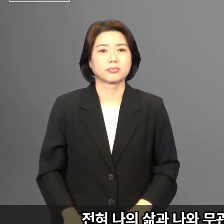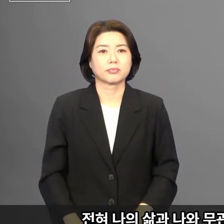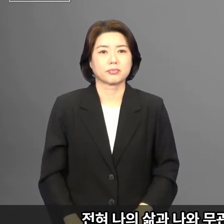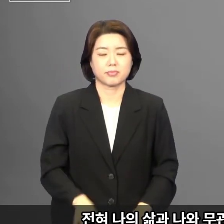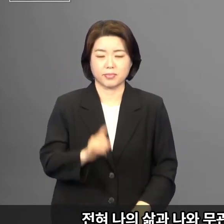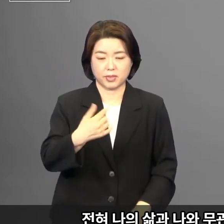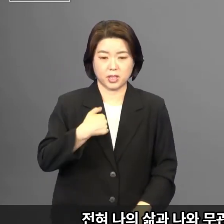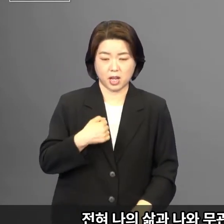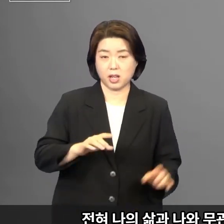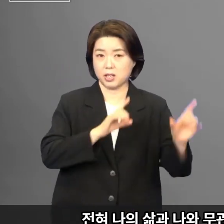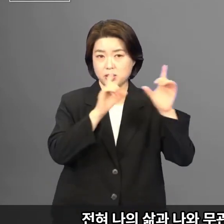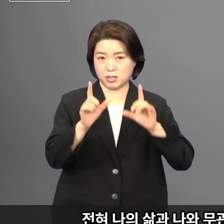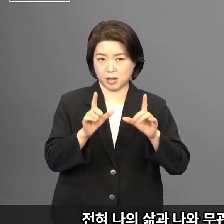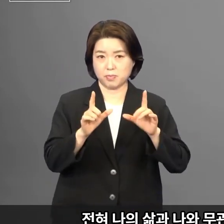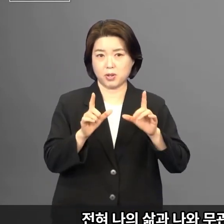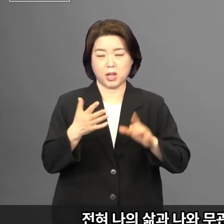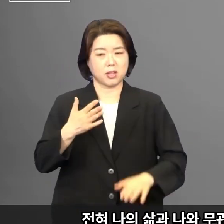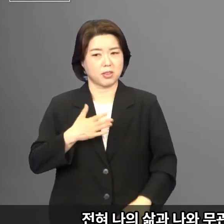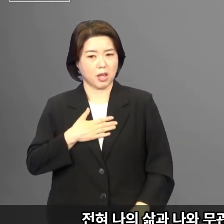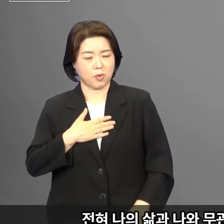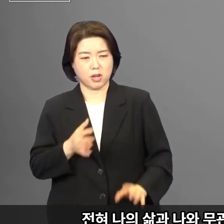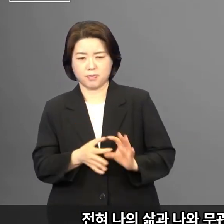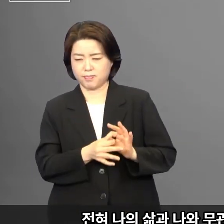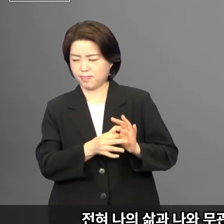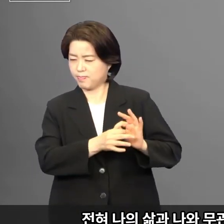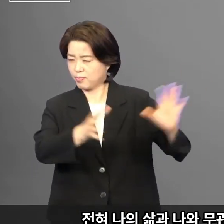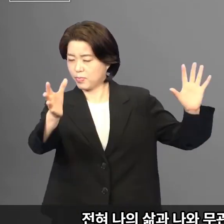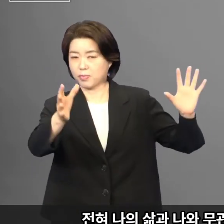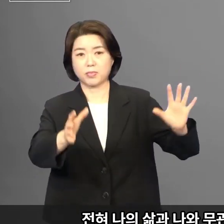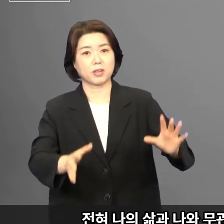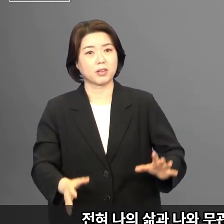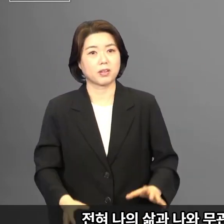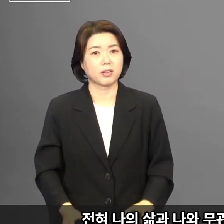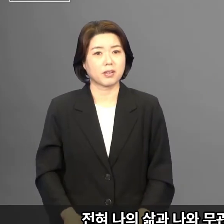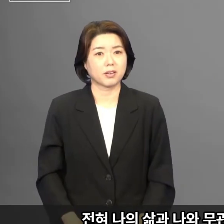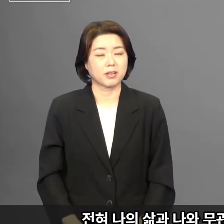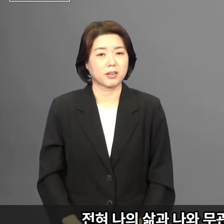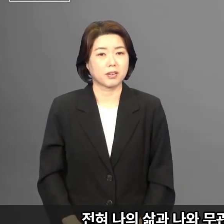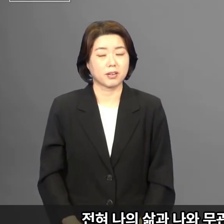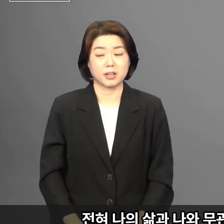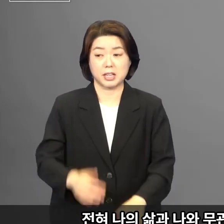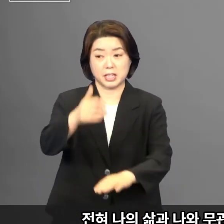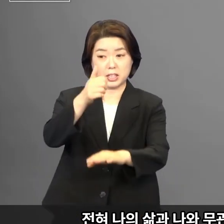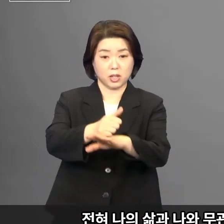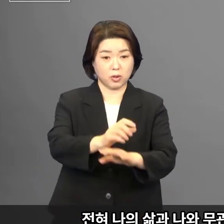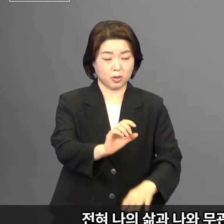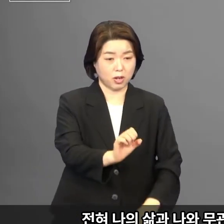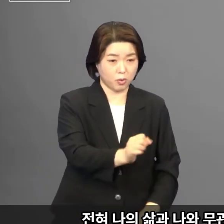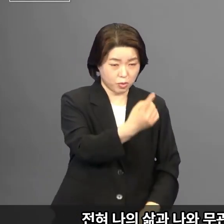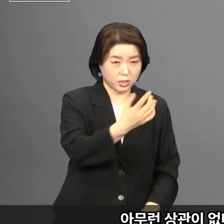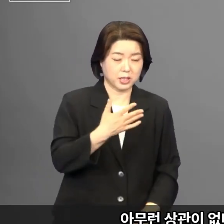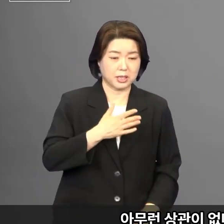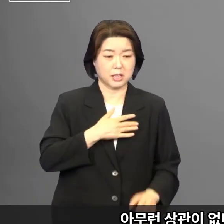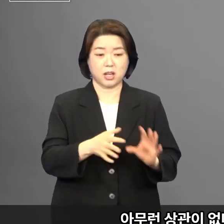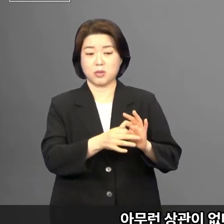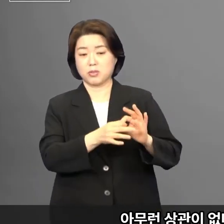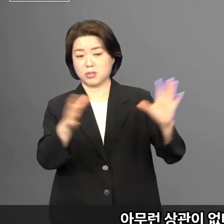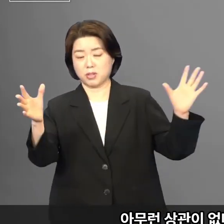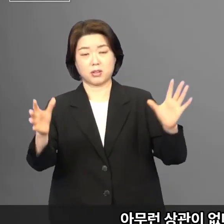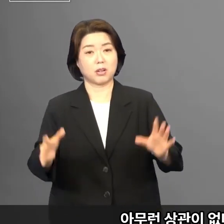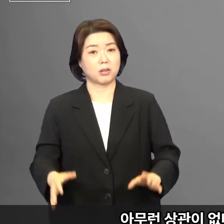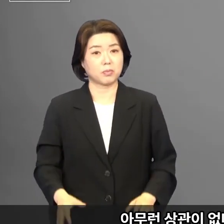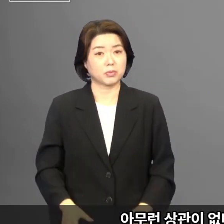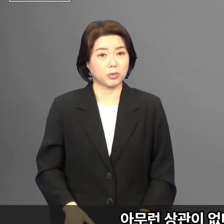전혀 나의 삶과 나와 무관한 것, 자, 결과와 원인이 나하고는 아무런